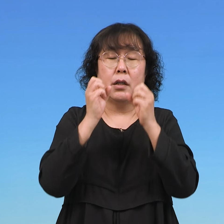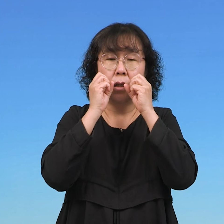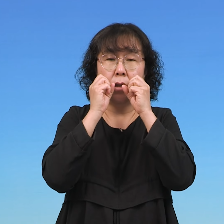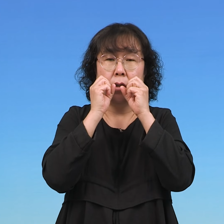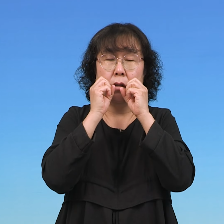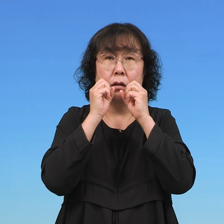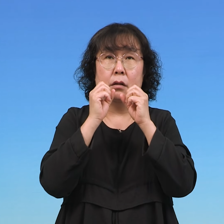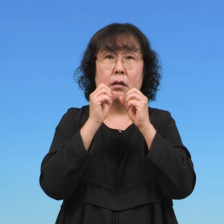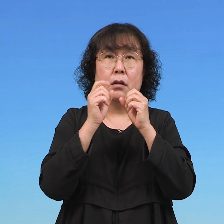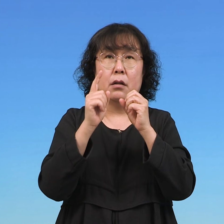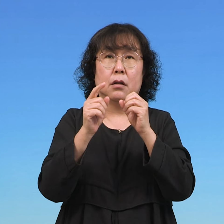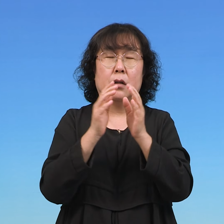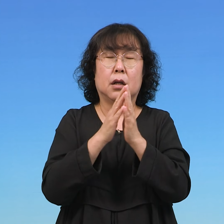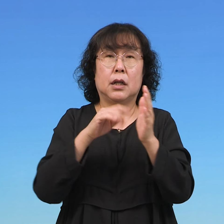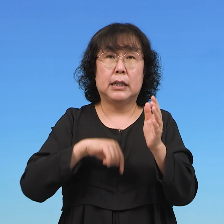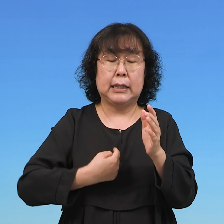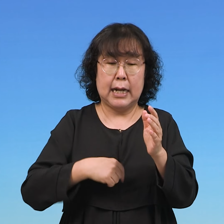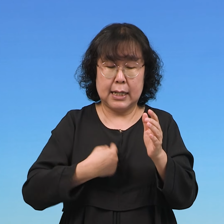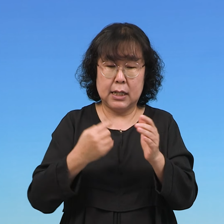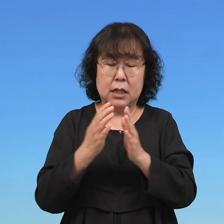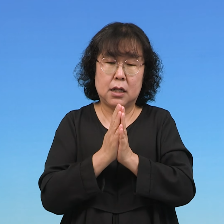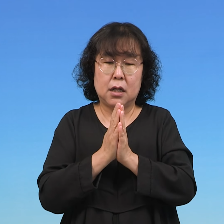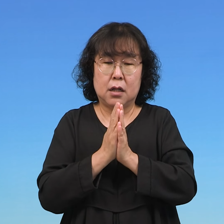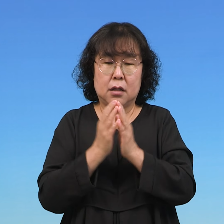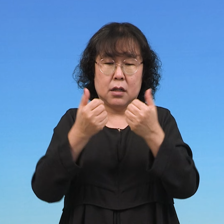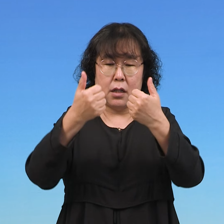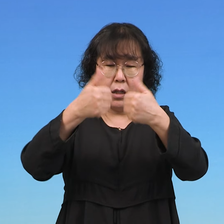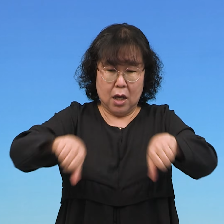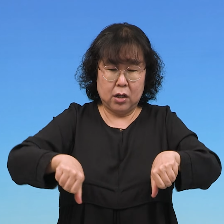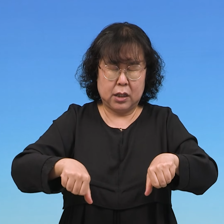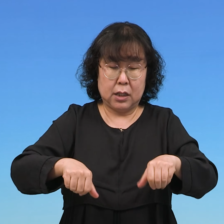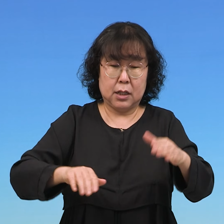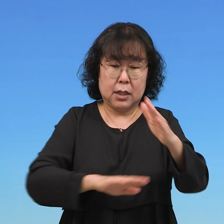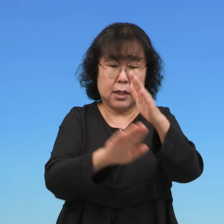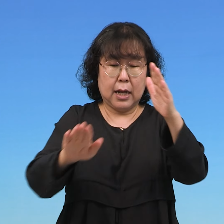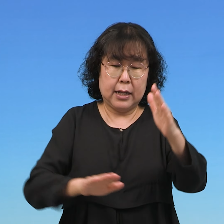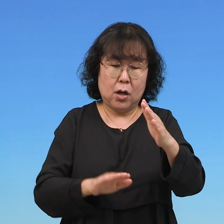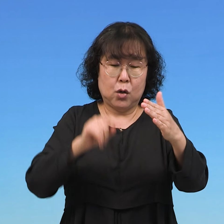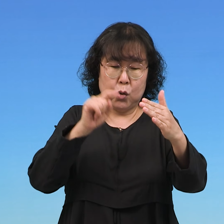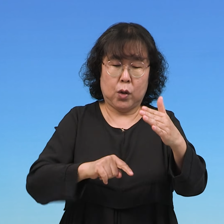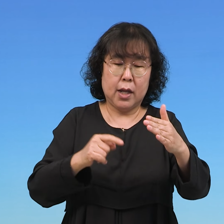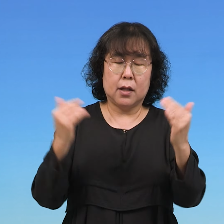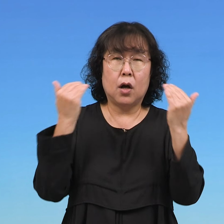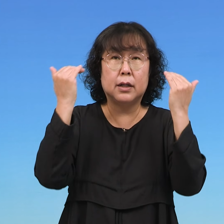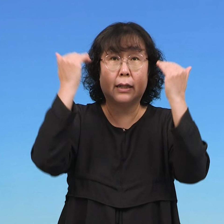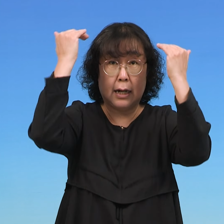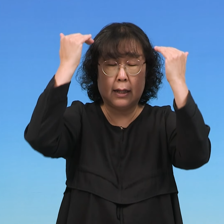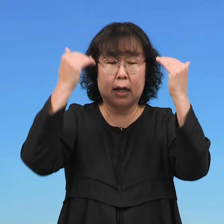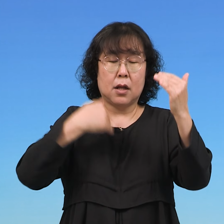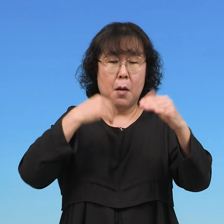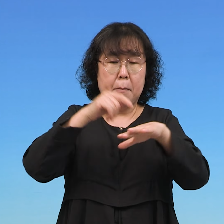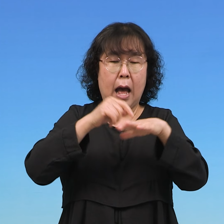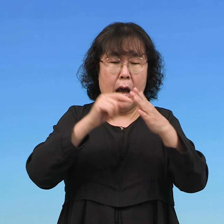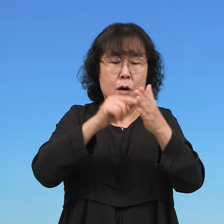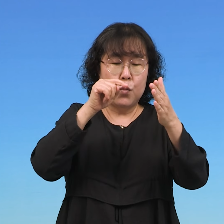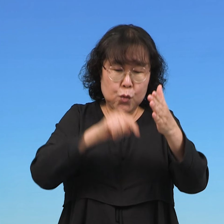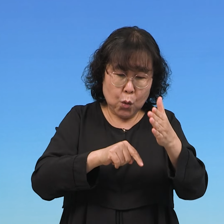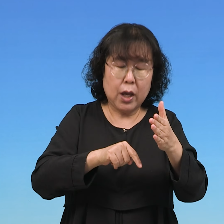본인은 깨어진 가정에서 자란 사람이라고 그렇게 자기를 소개하면서 그 내면에 그래서 상처가